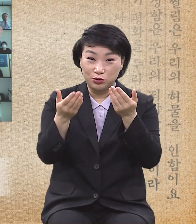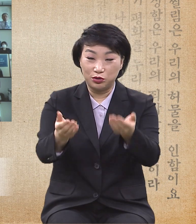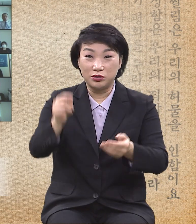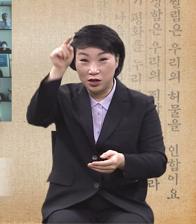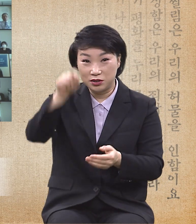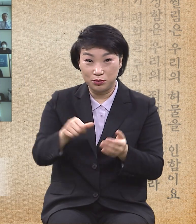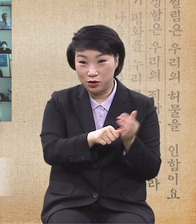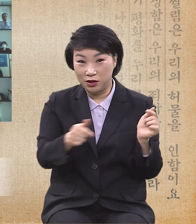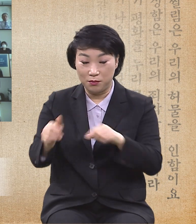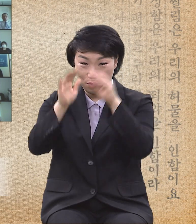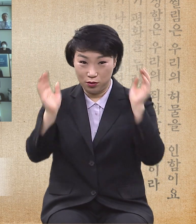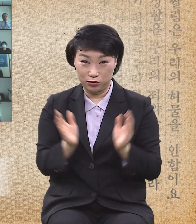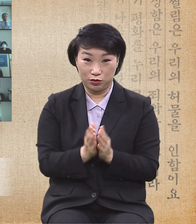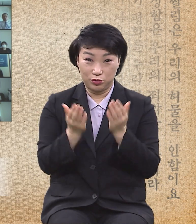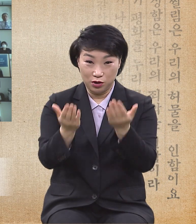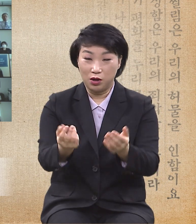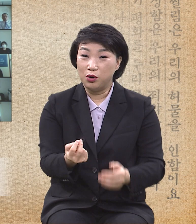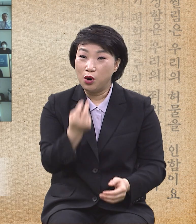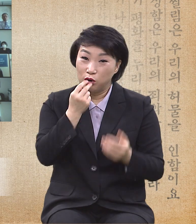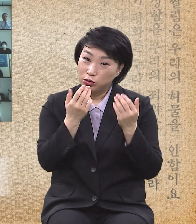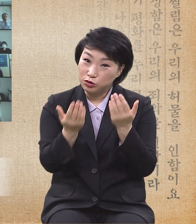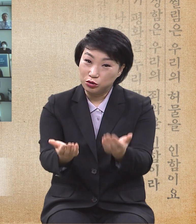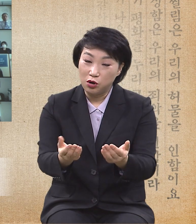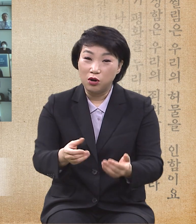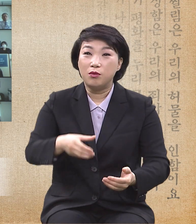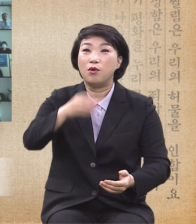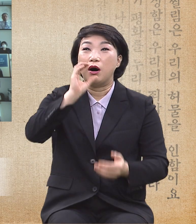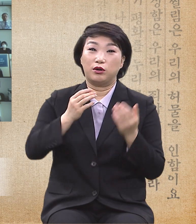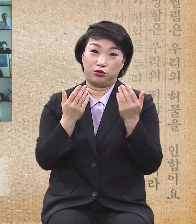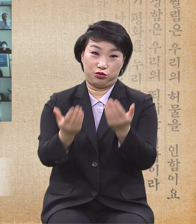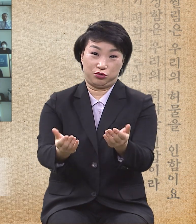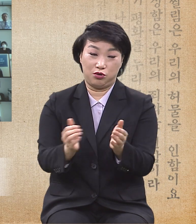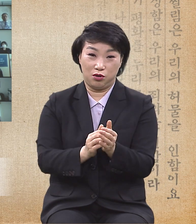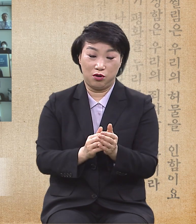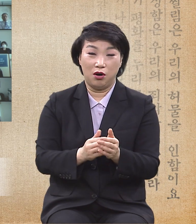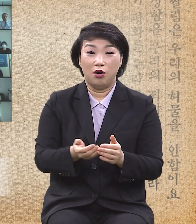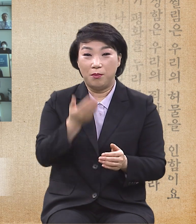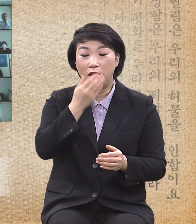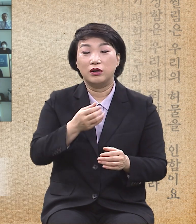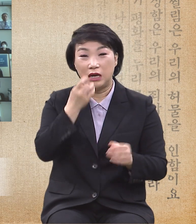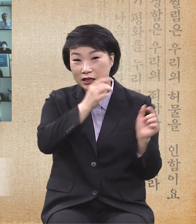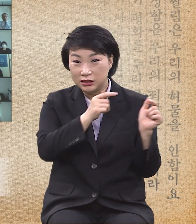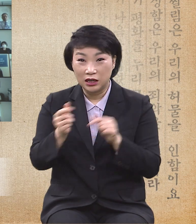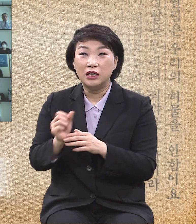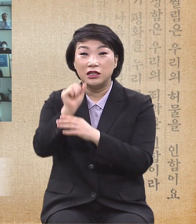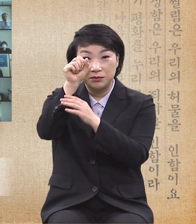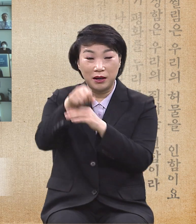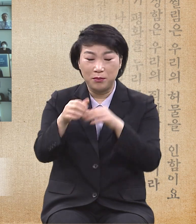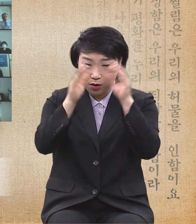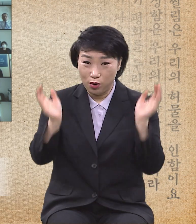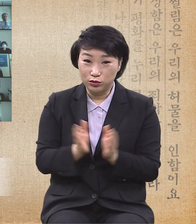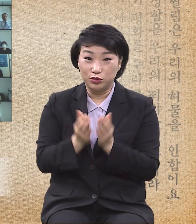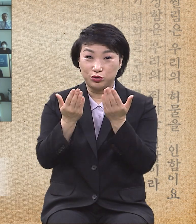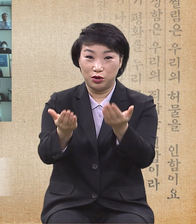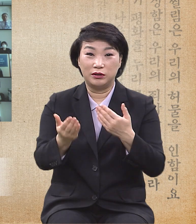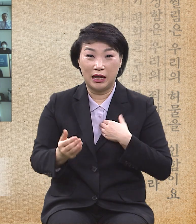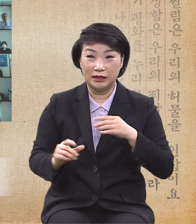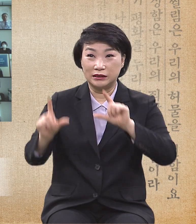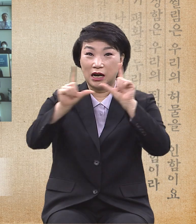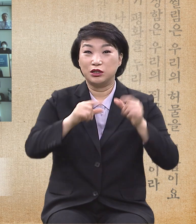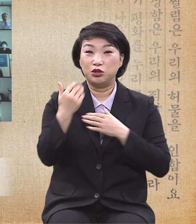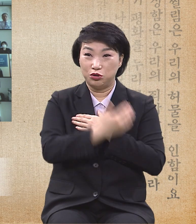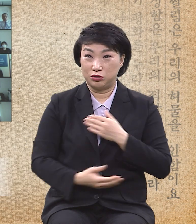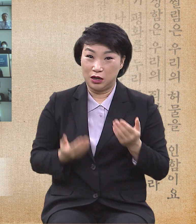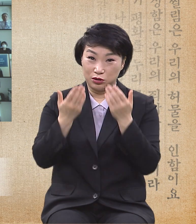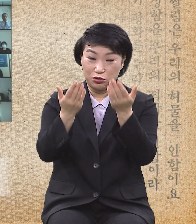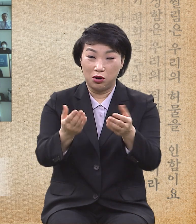천지 만물도 주고 공기도 주고 마실 물도 주고 먹을 양식심 있는 것도 주고 네가 살 수 있는 육체도